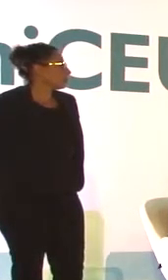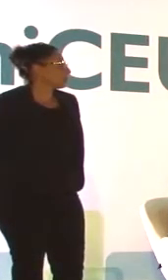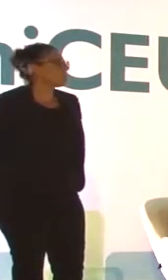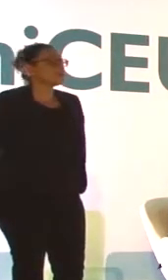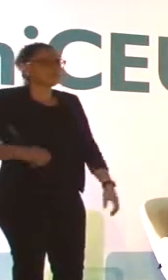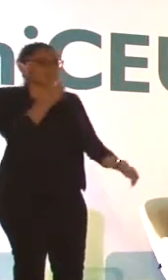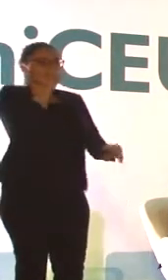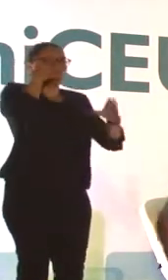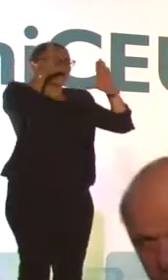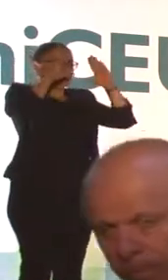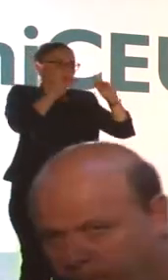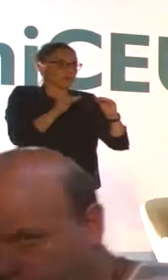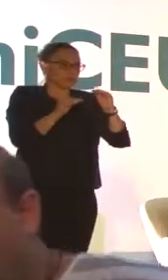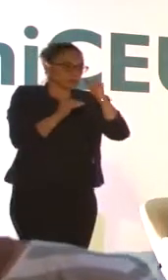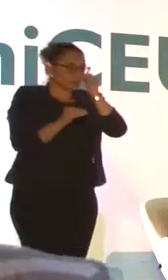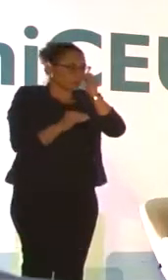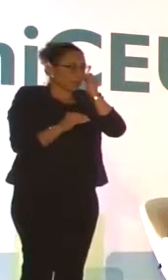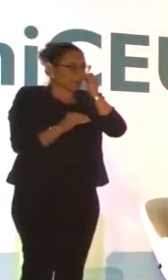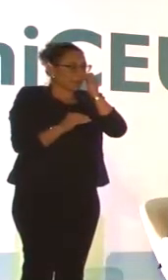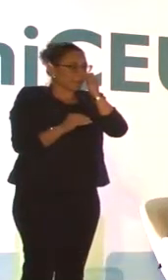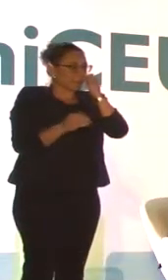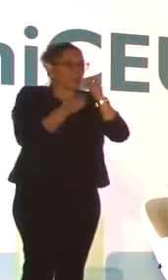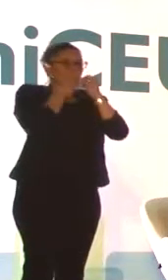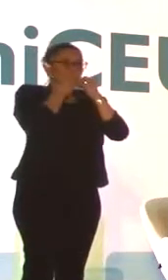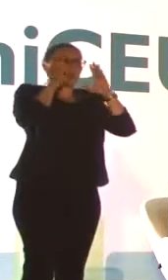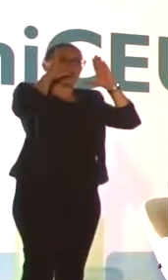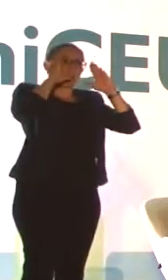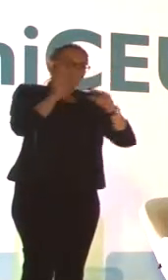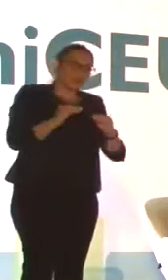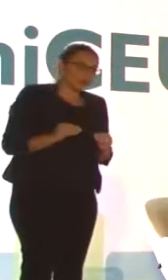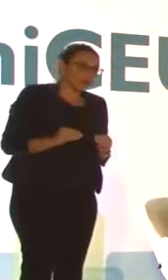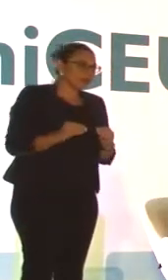Boa noite. Boa noite.